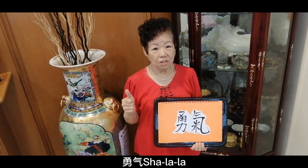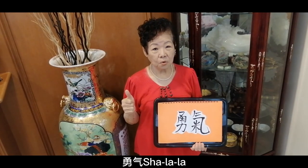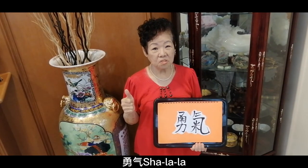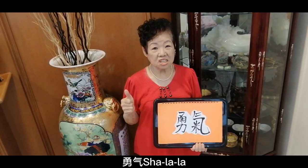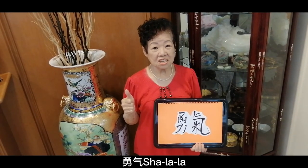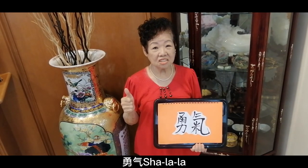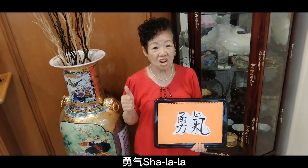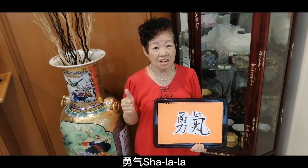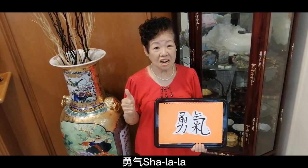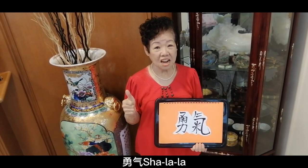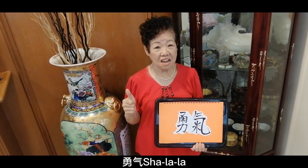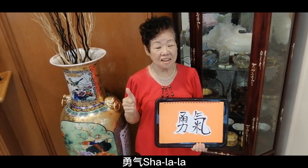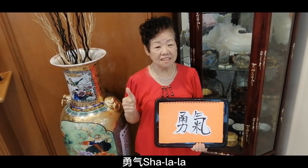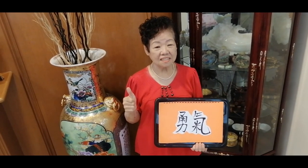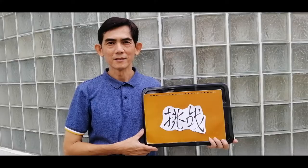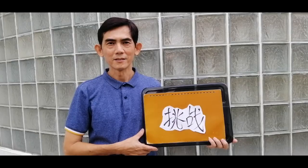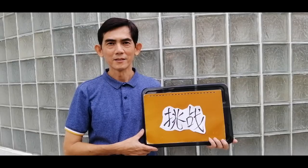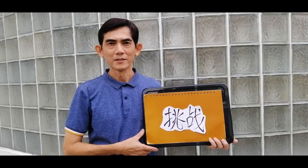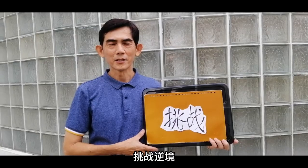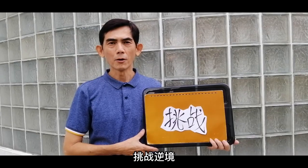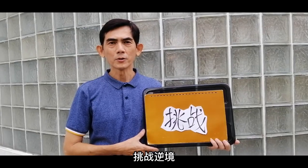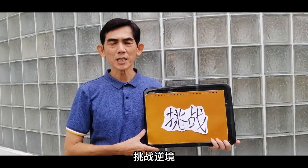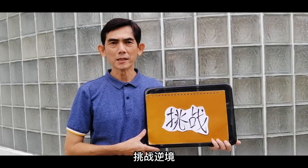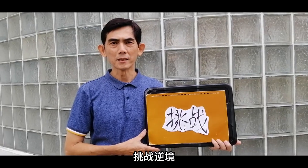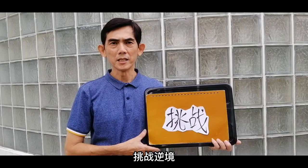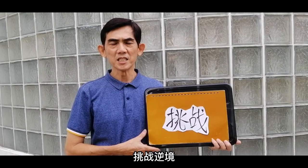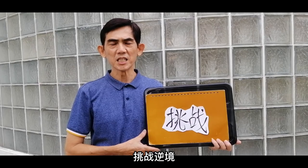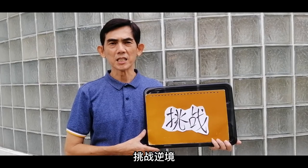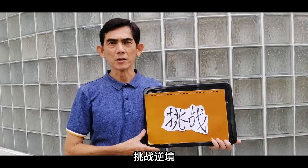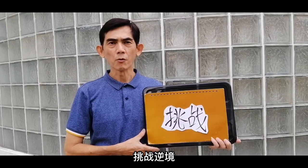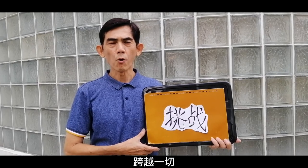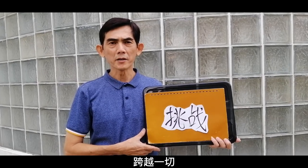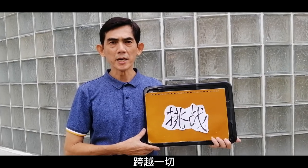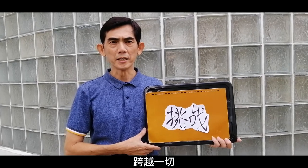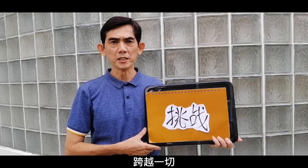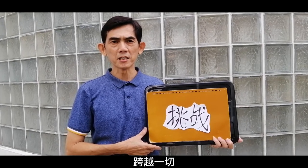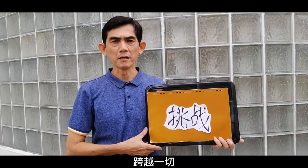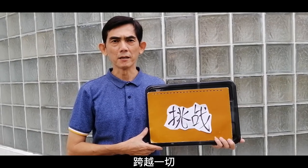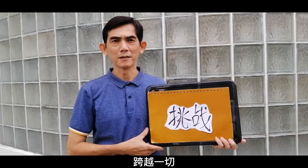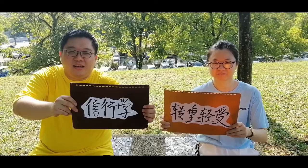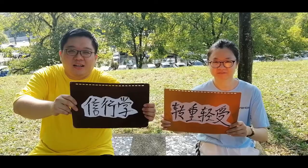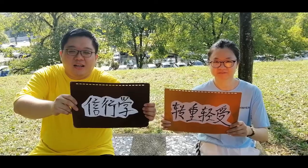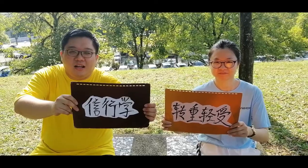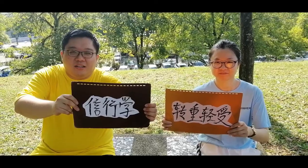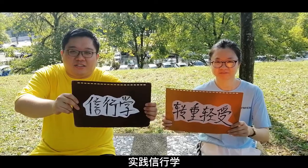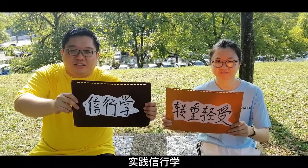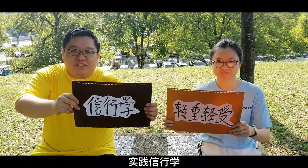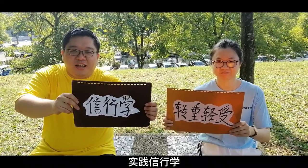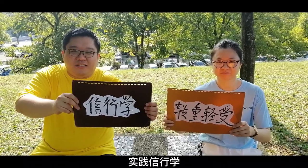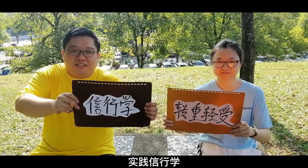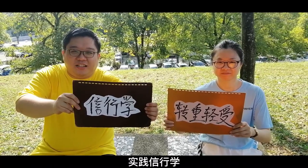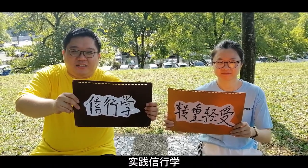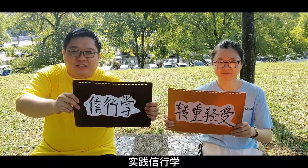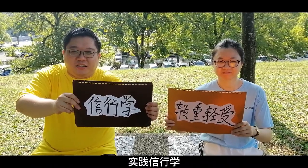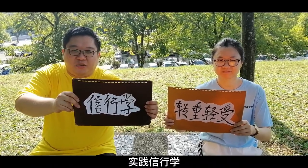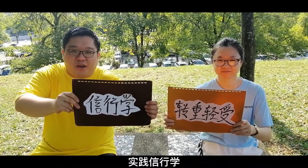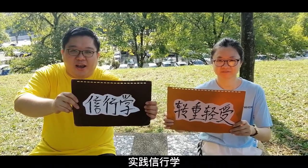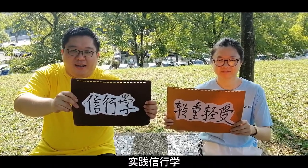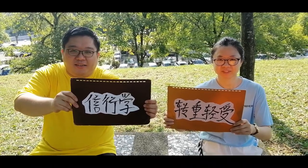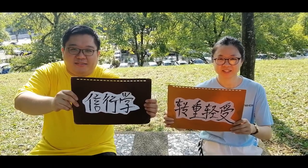勇气沙拉拉， 挑战逆境，跨越一切，实践性情学，